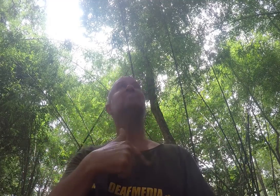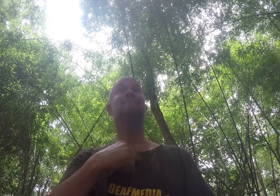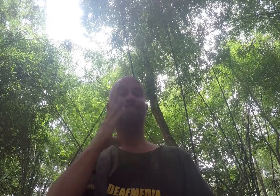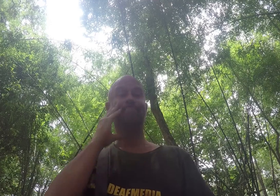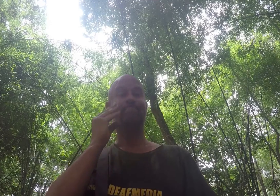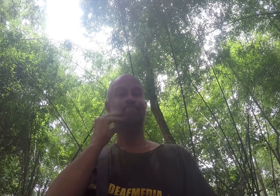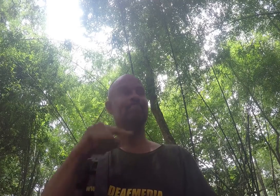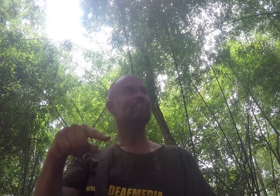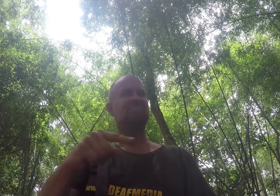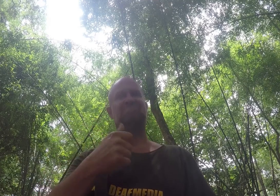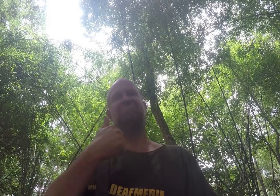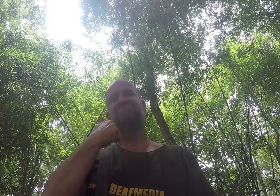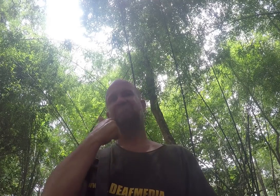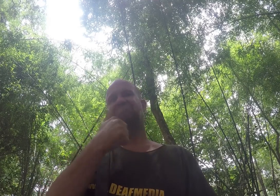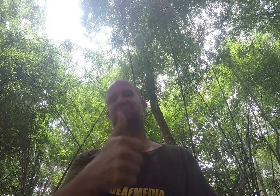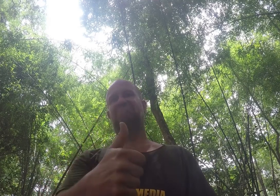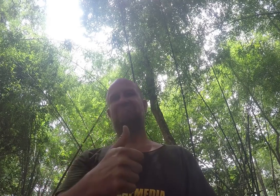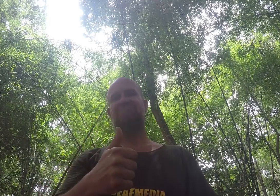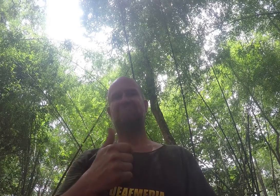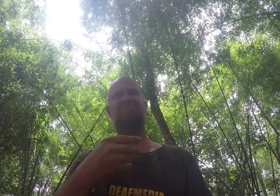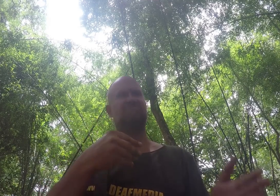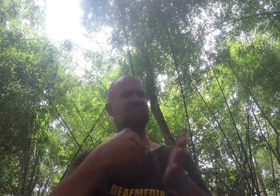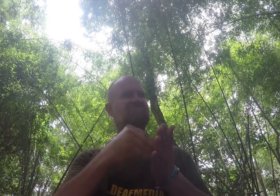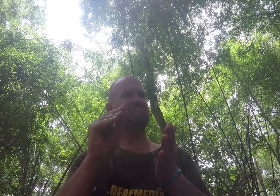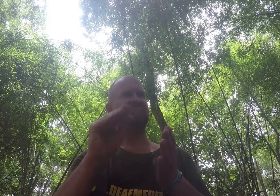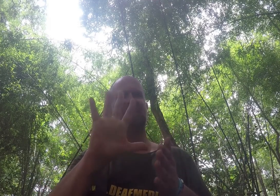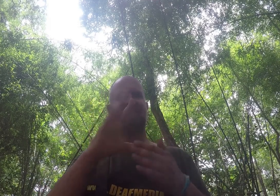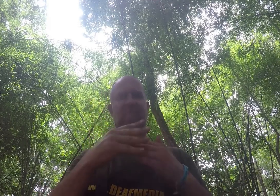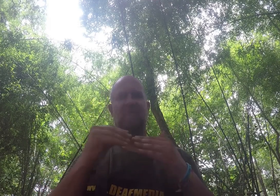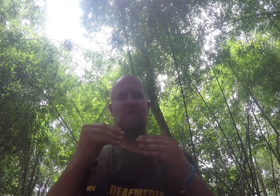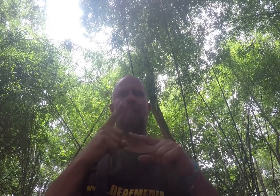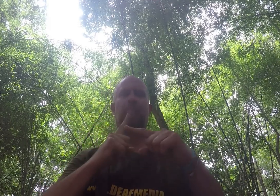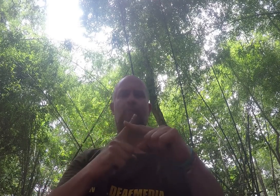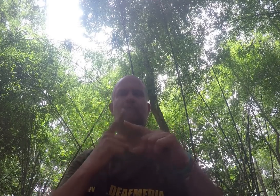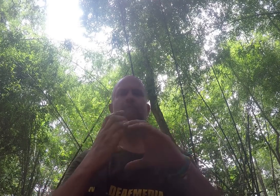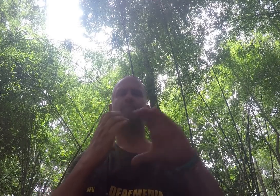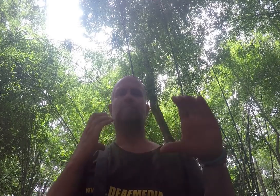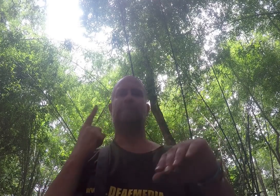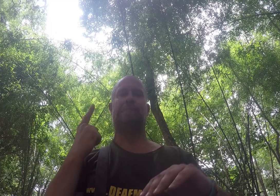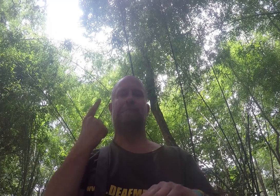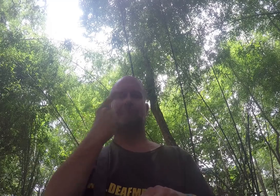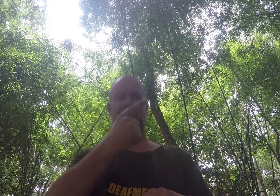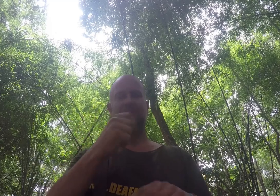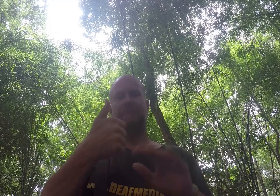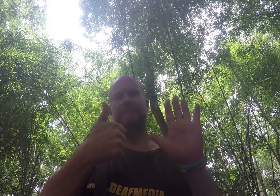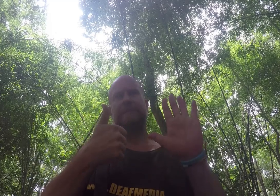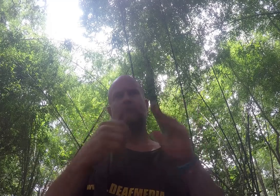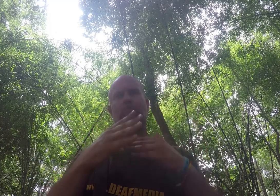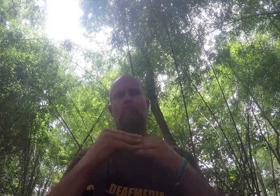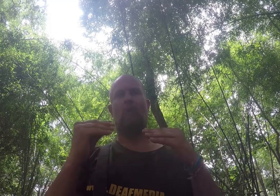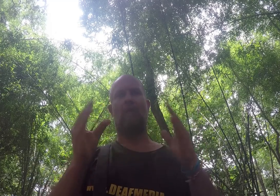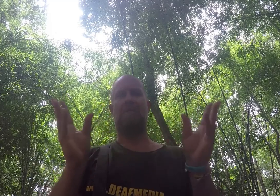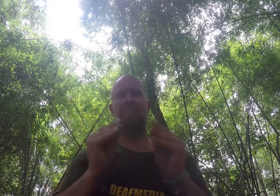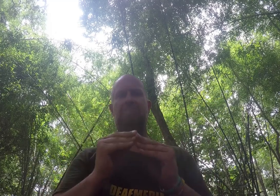war wirklich sehr, sehr lehrreich für mich. Der Eintritt war $5 und die Busfahrt $6. Insgesamt